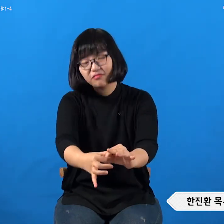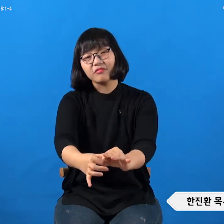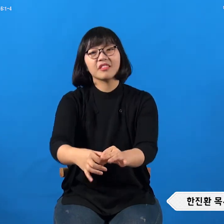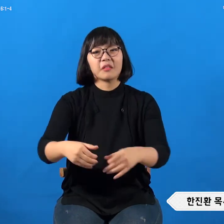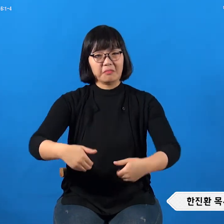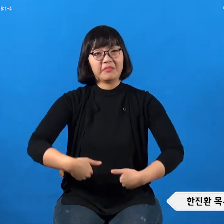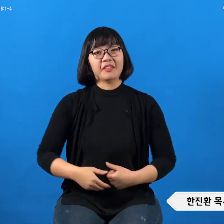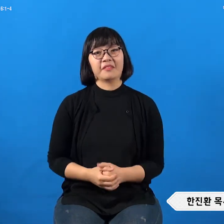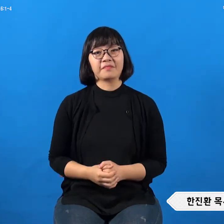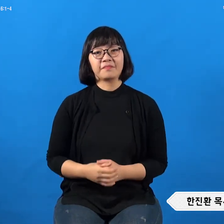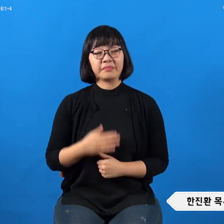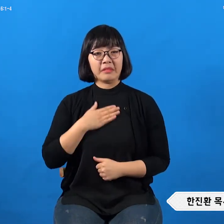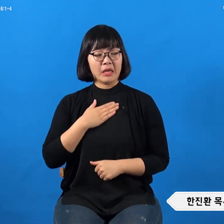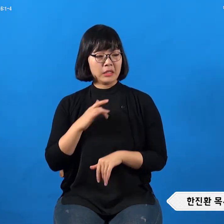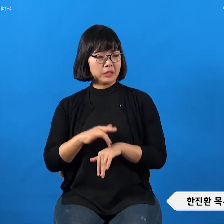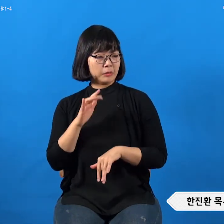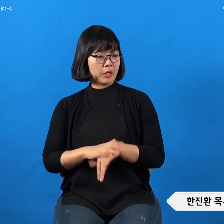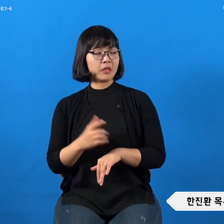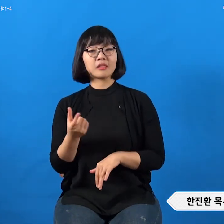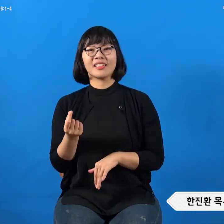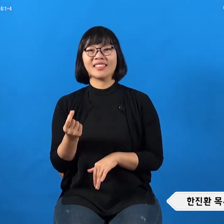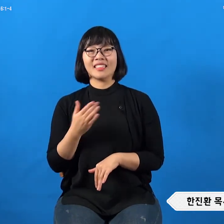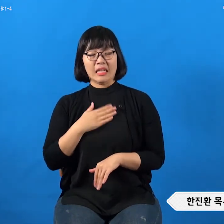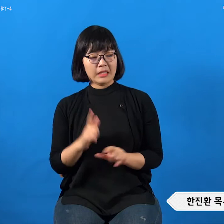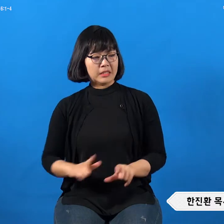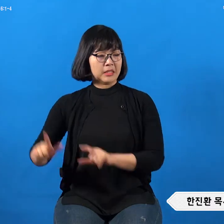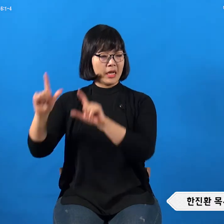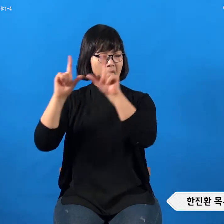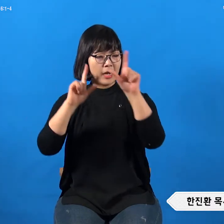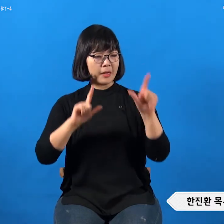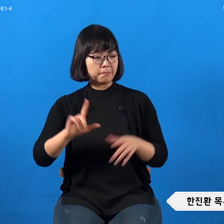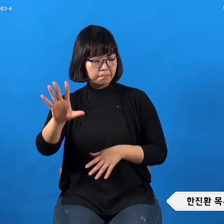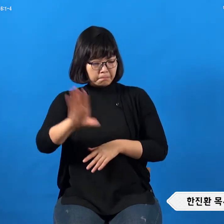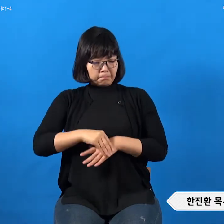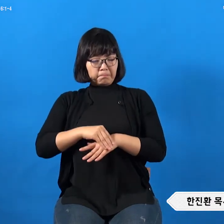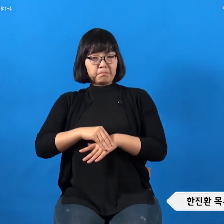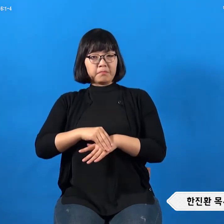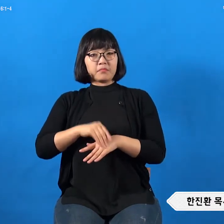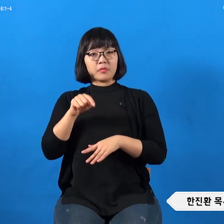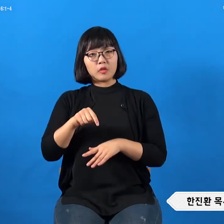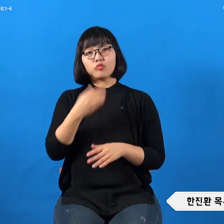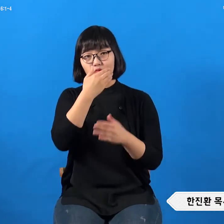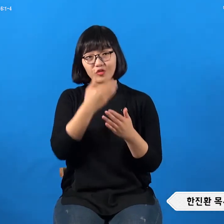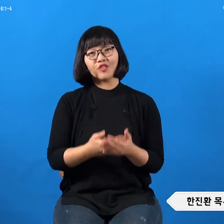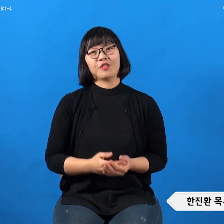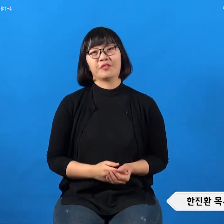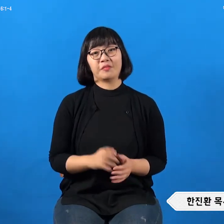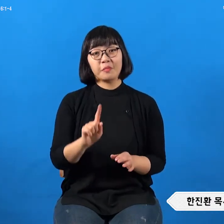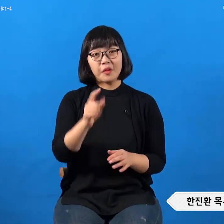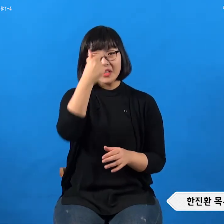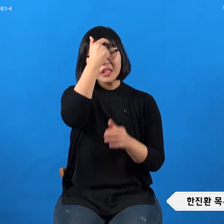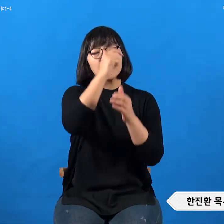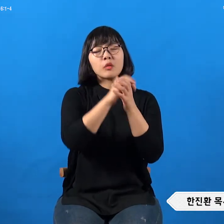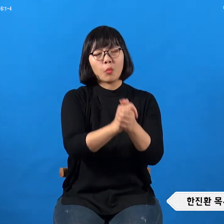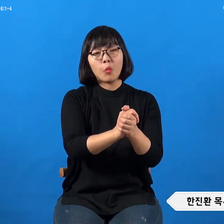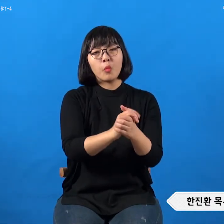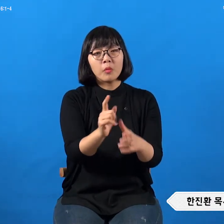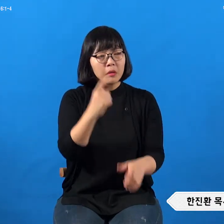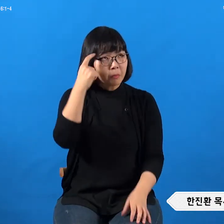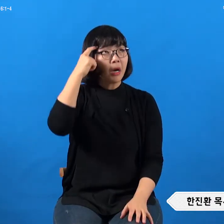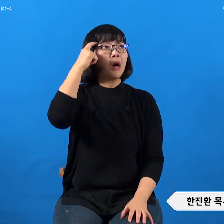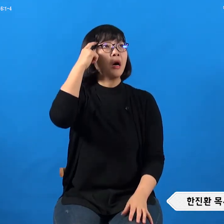생활화 되도록, 내 생활의 일부분이 되도록 하는 것이 중요합니다. 우리 기도도 내 삶의